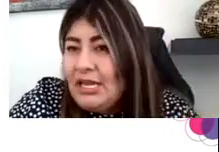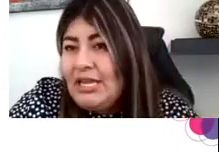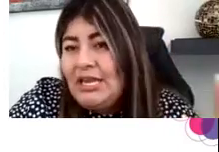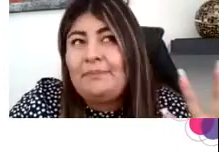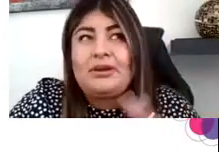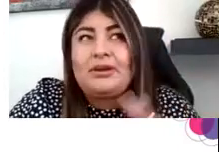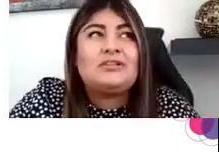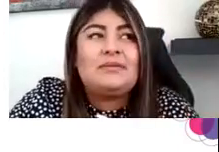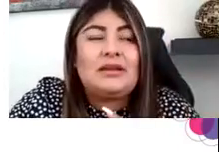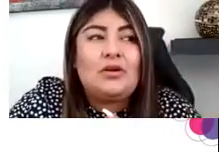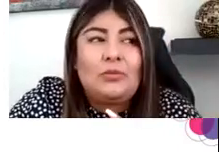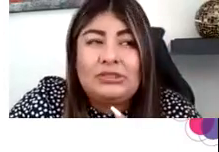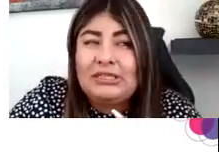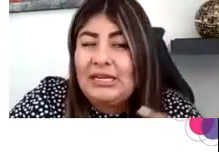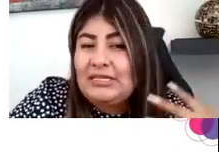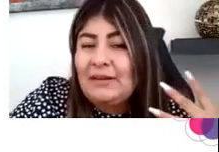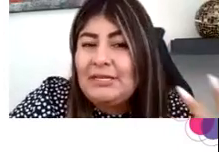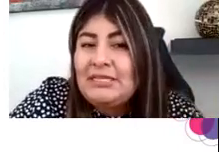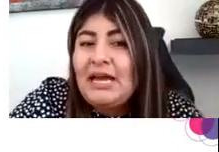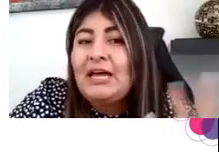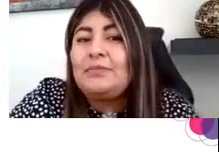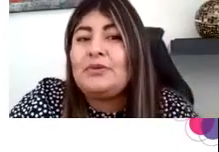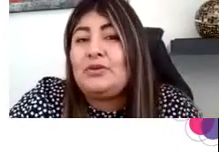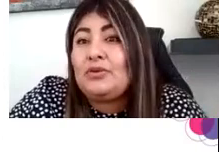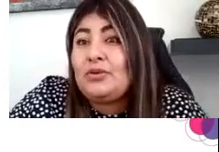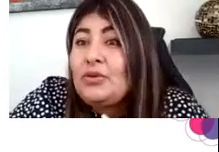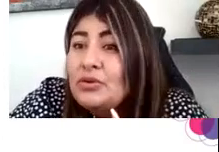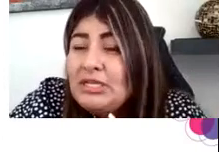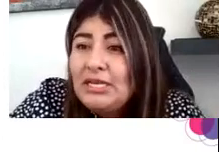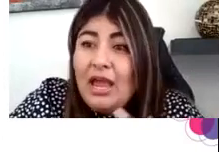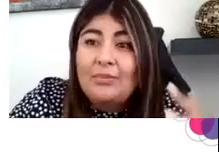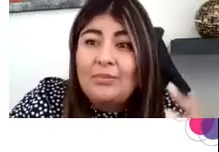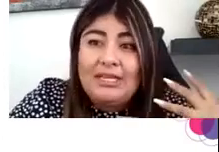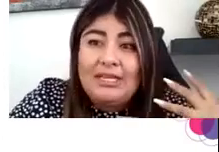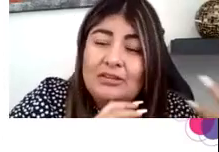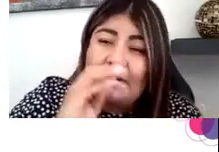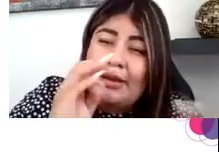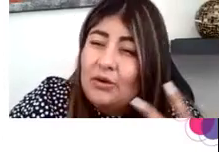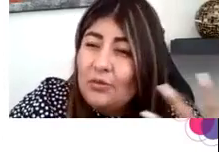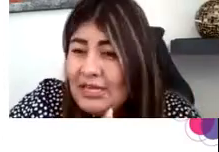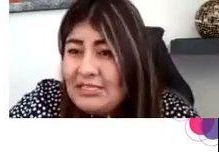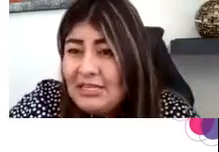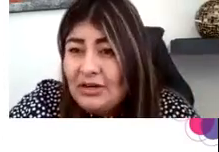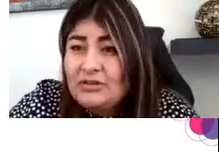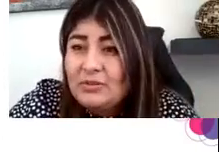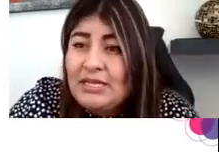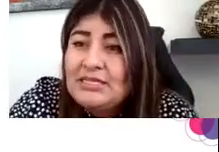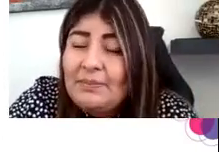quieran, porque no saben cómo tratar la discapacidad, porque no conocen, porque tienen todavía como ideas erróneas sobre la